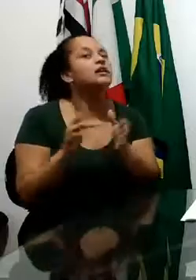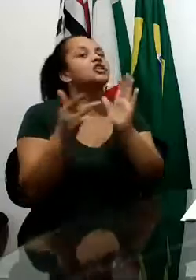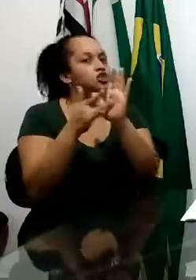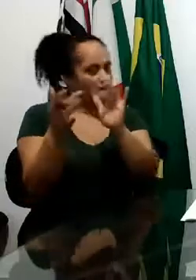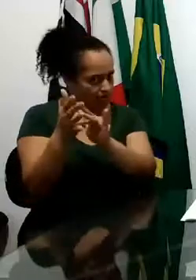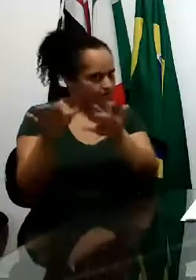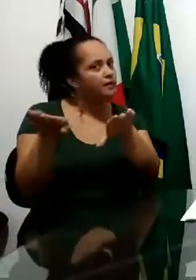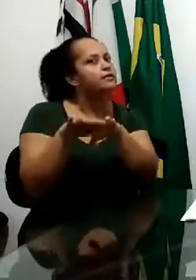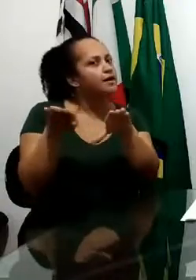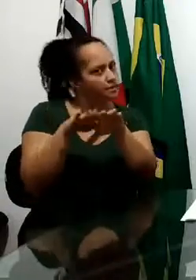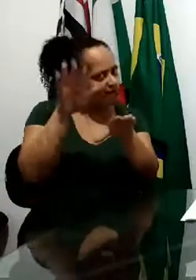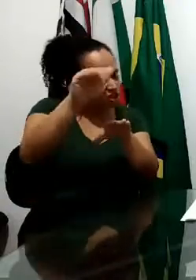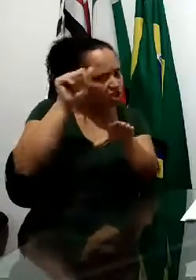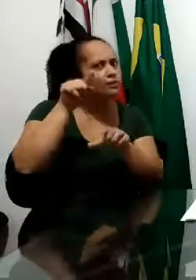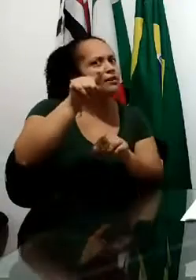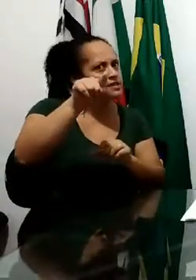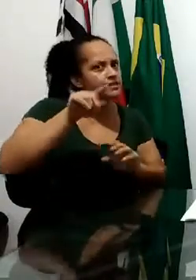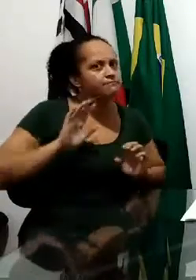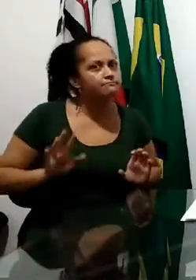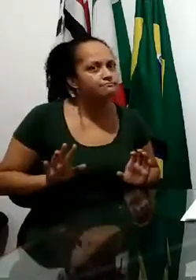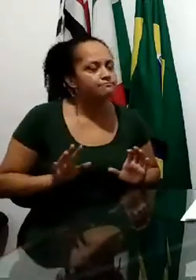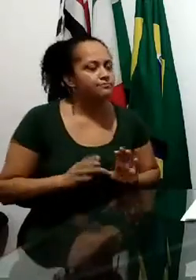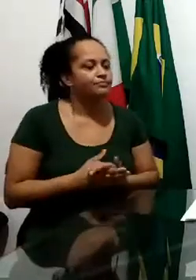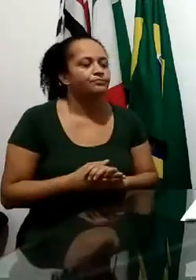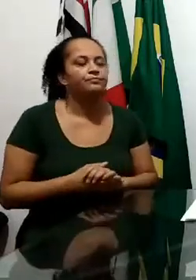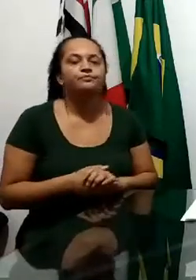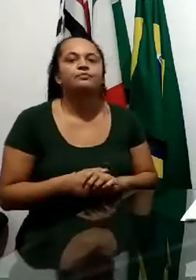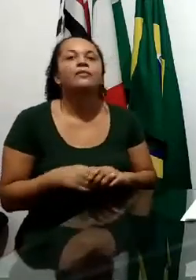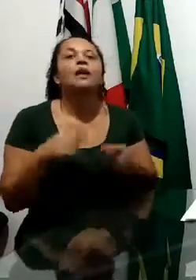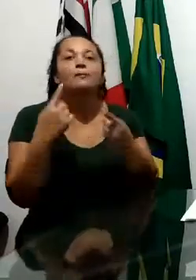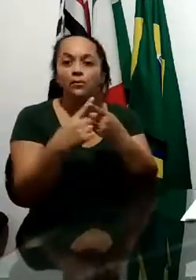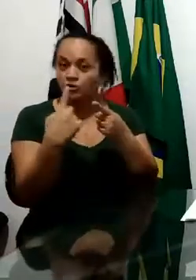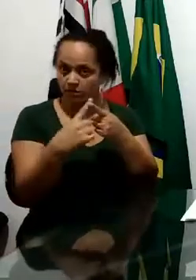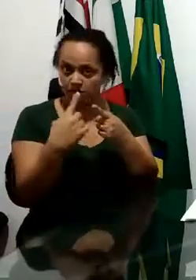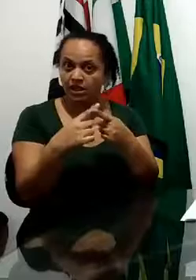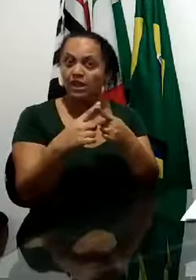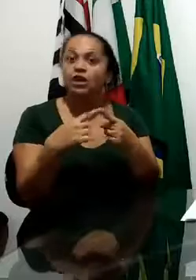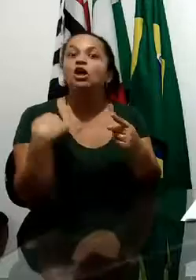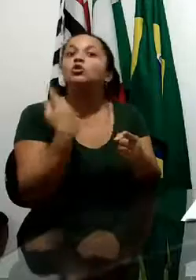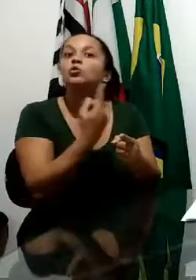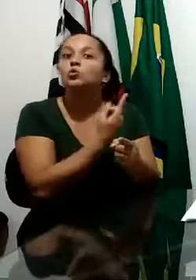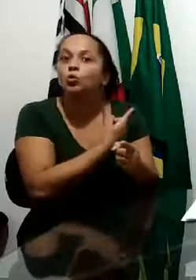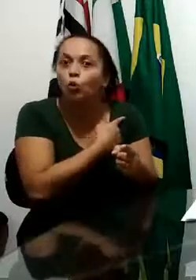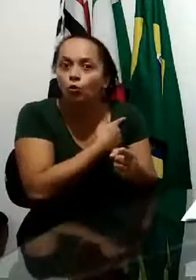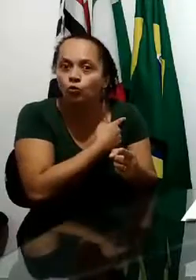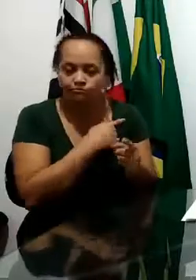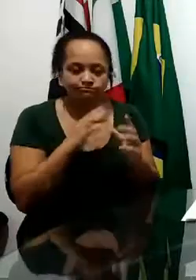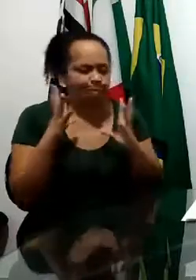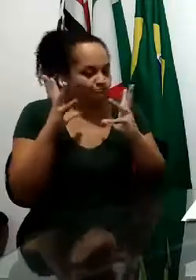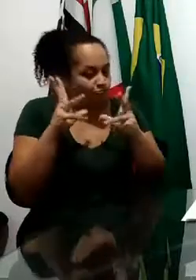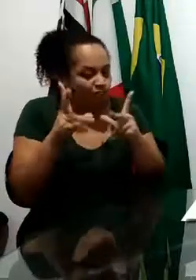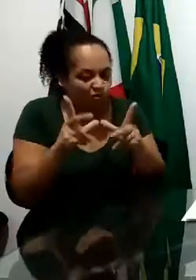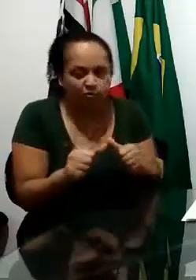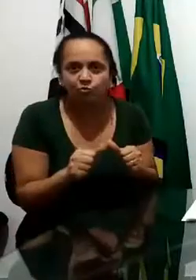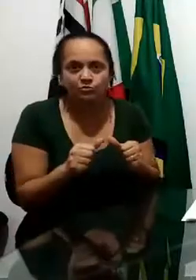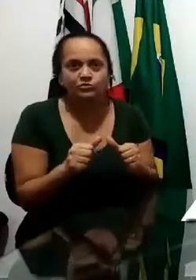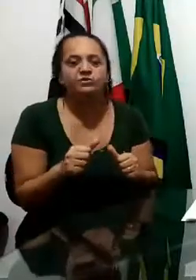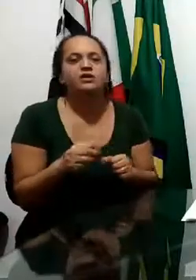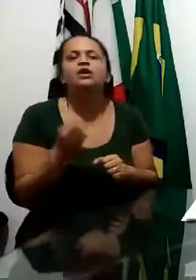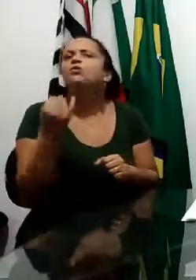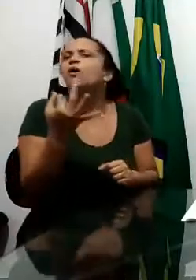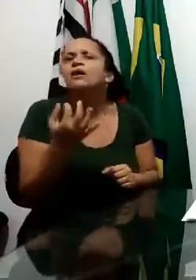chamar cada um para prestar conta. Porque importa que todos nós, quantos? Todos nós. Se